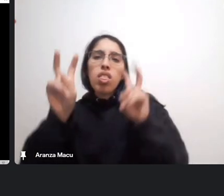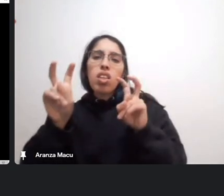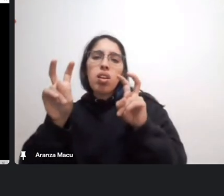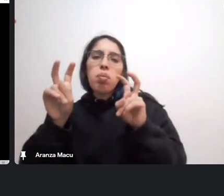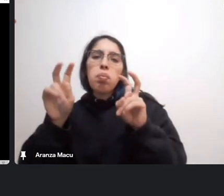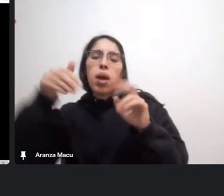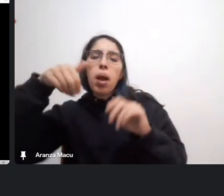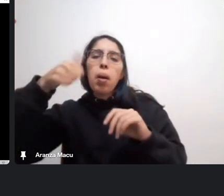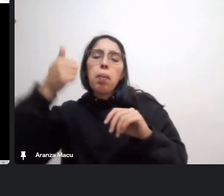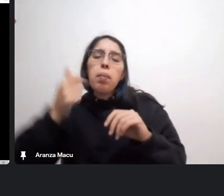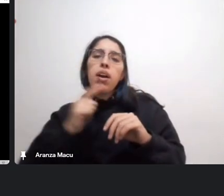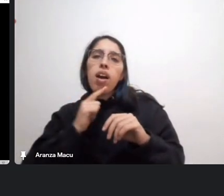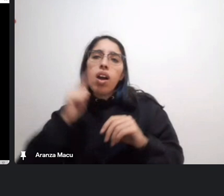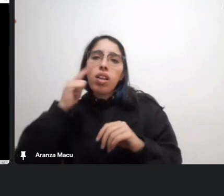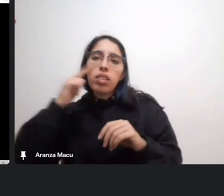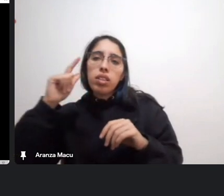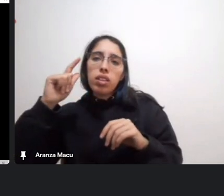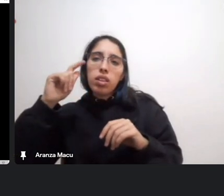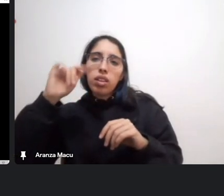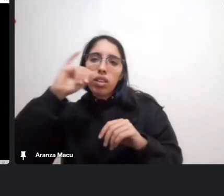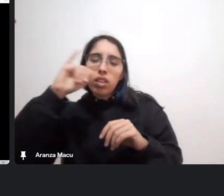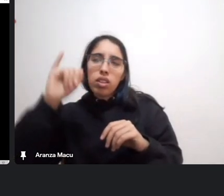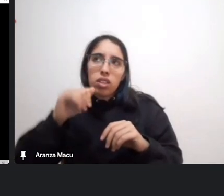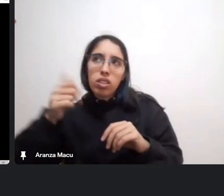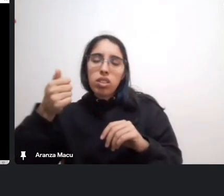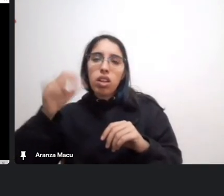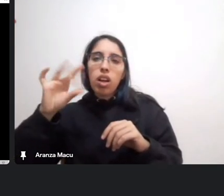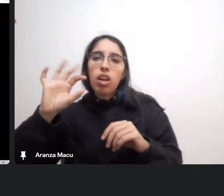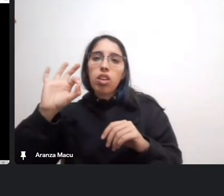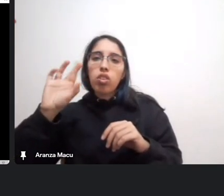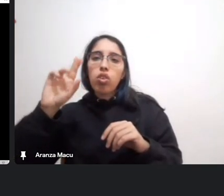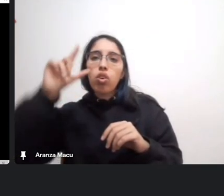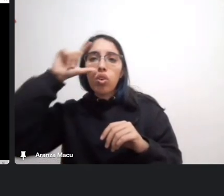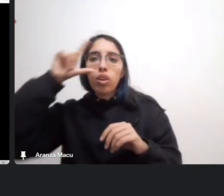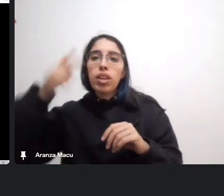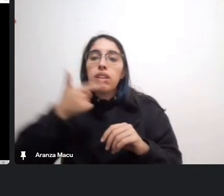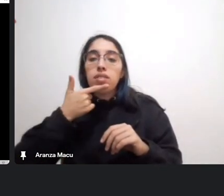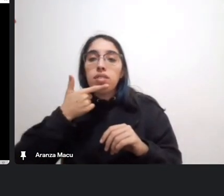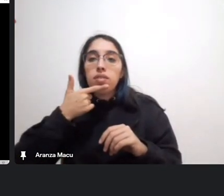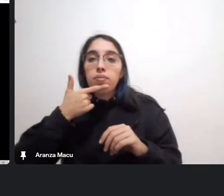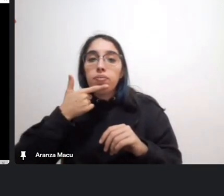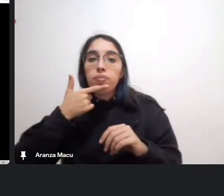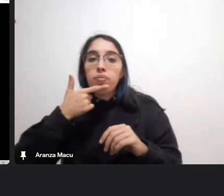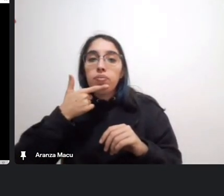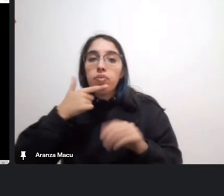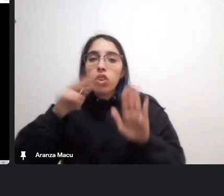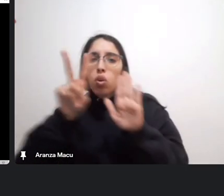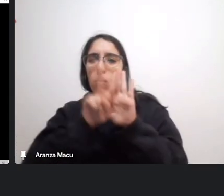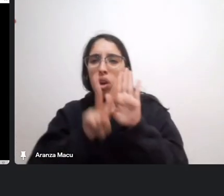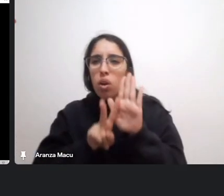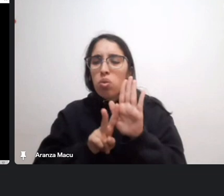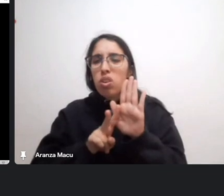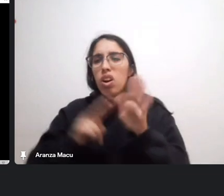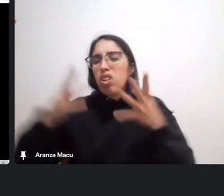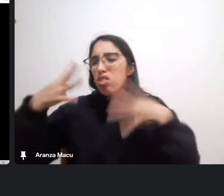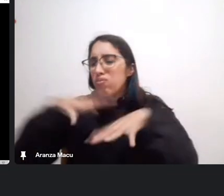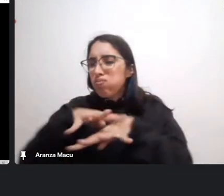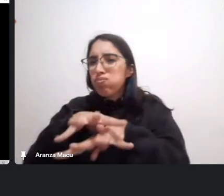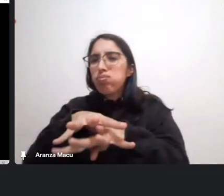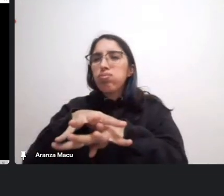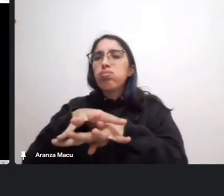el vocabulario. Porque estos matizadores tienen que ver con los textos académicos, donde los